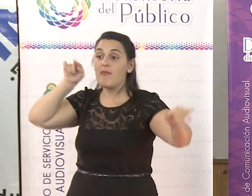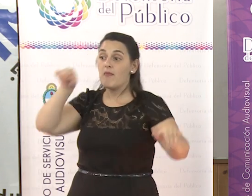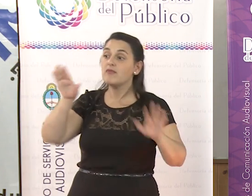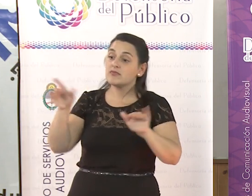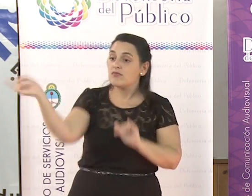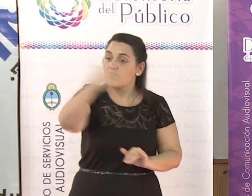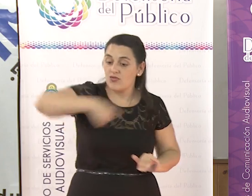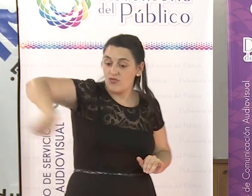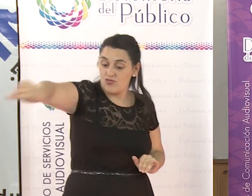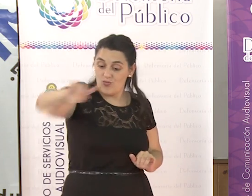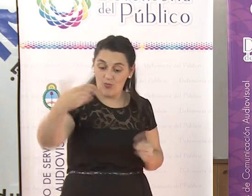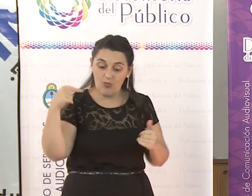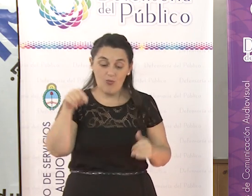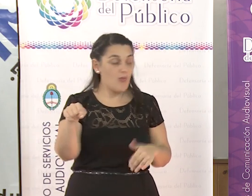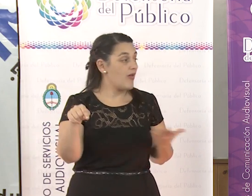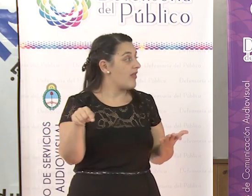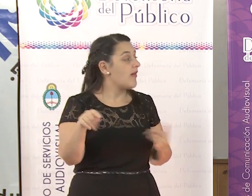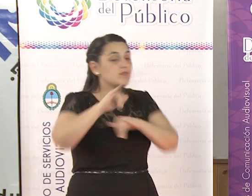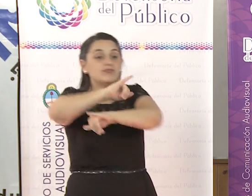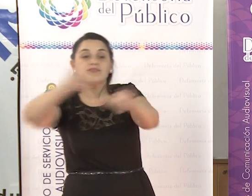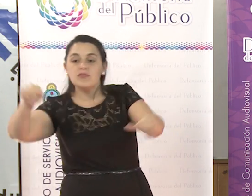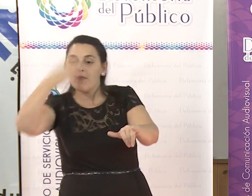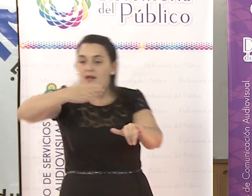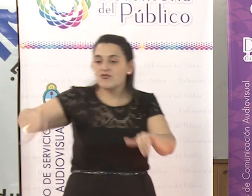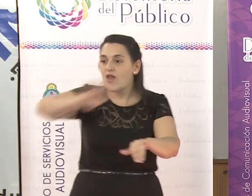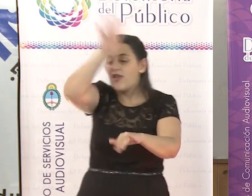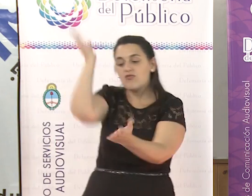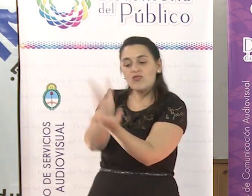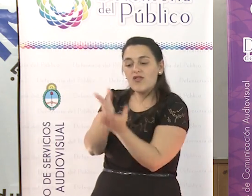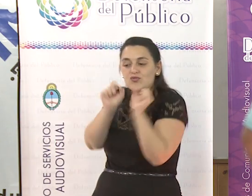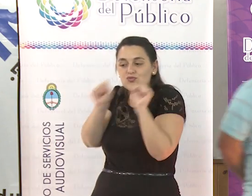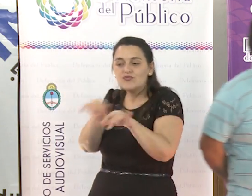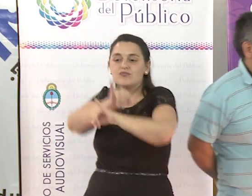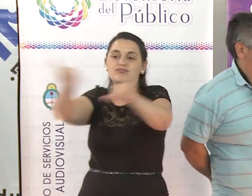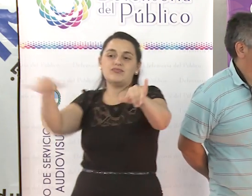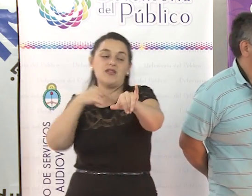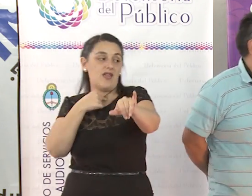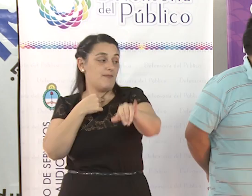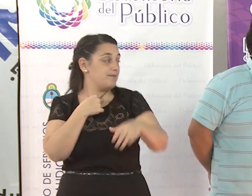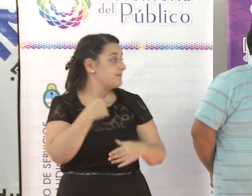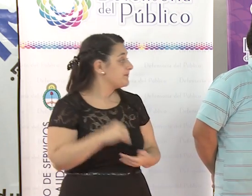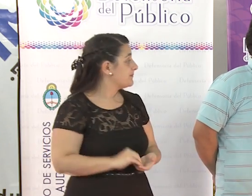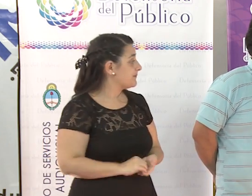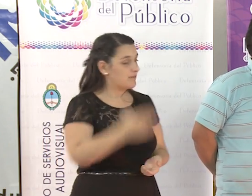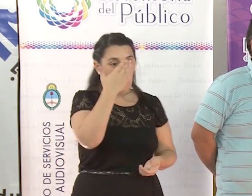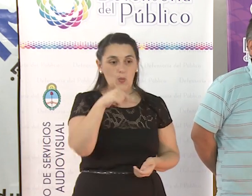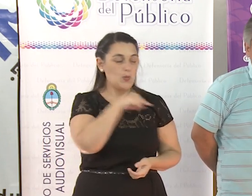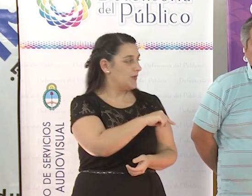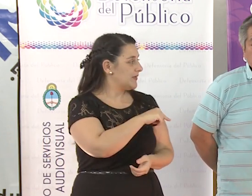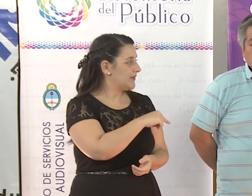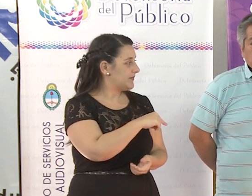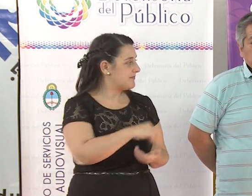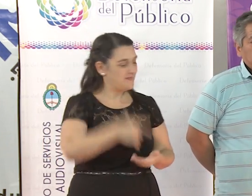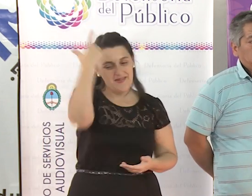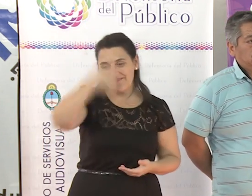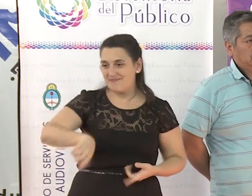lo que queremos hacer que es la difusión y la promoción de los derechos de los pueblos originarios por último y para terminar agradecerle a la también